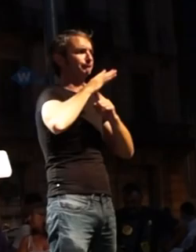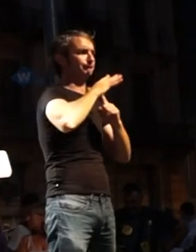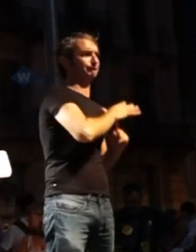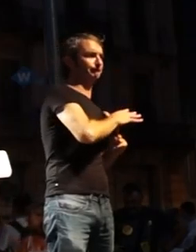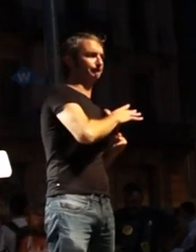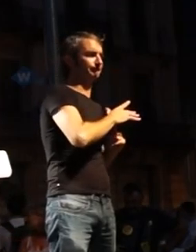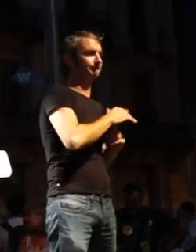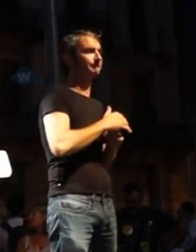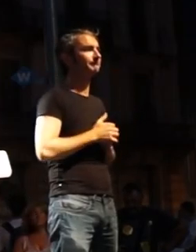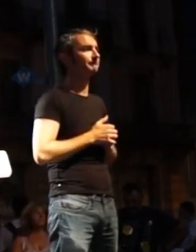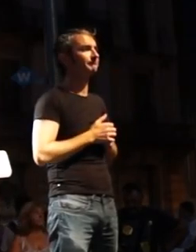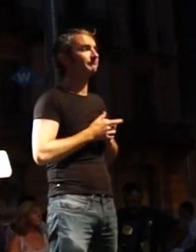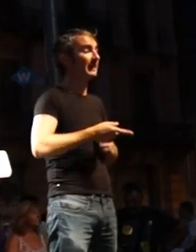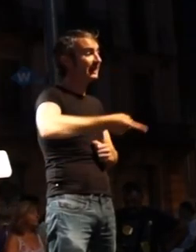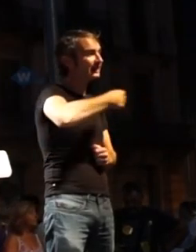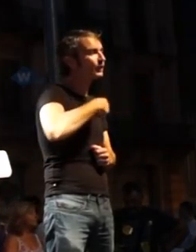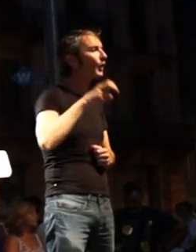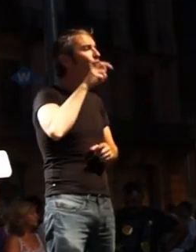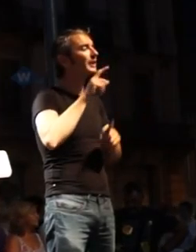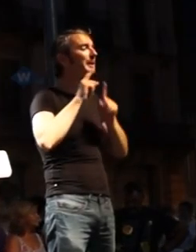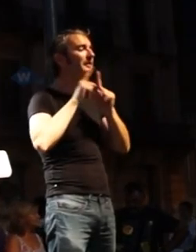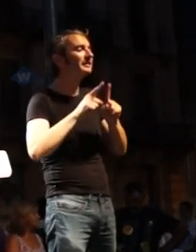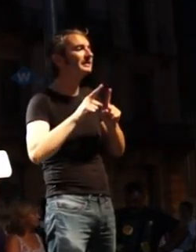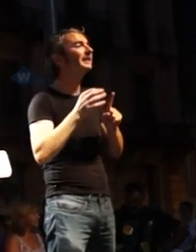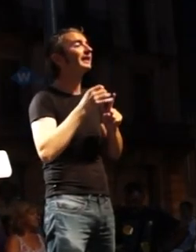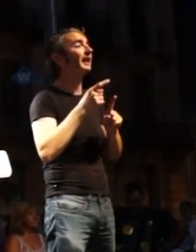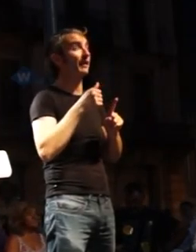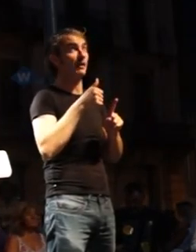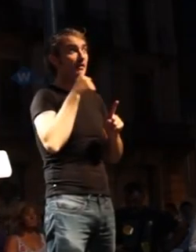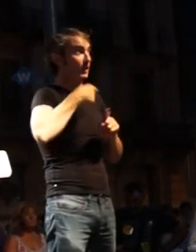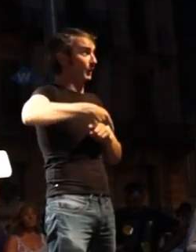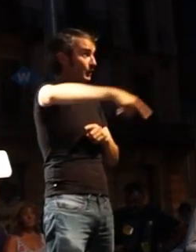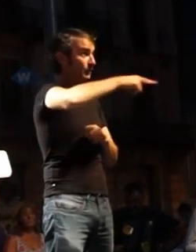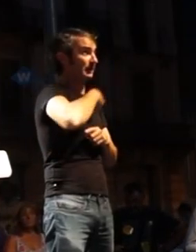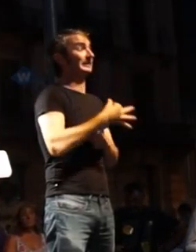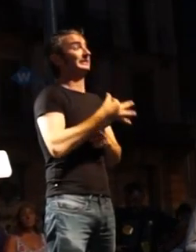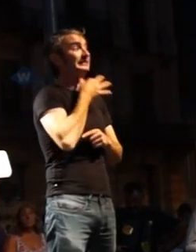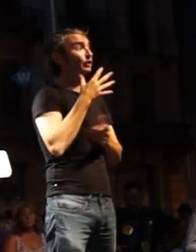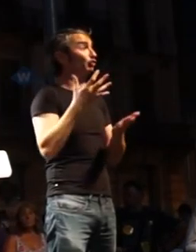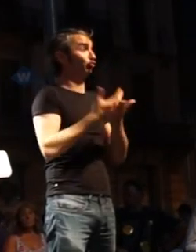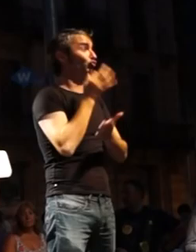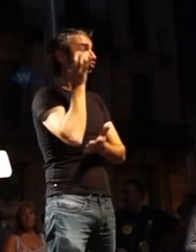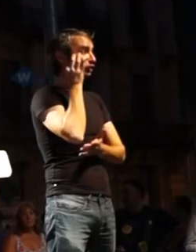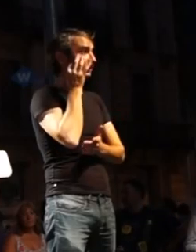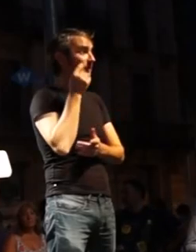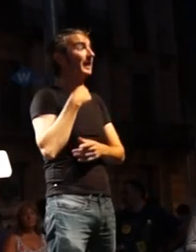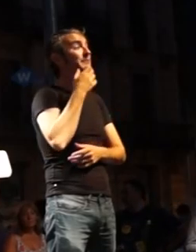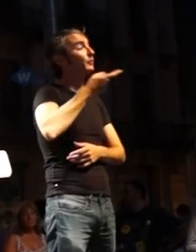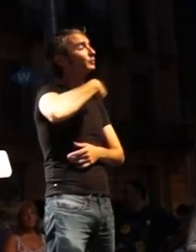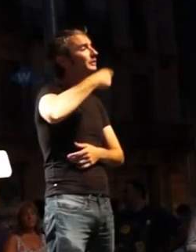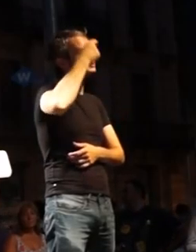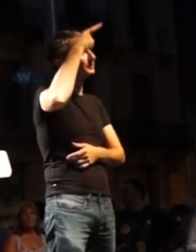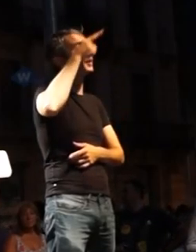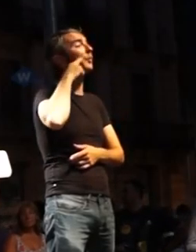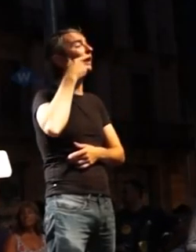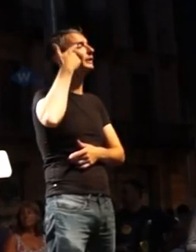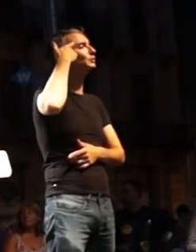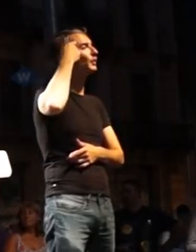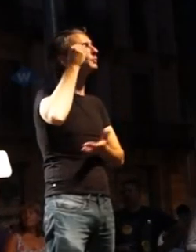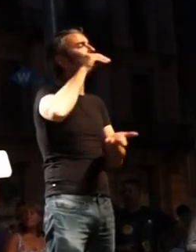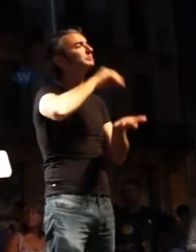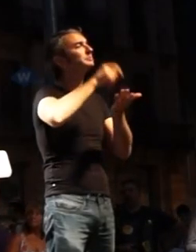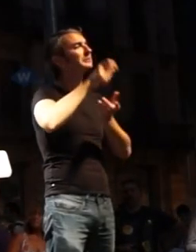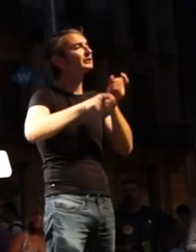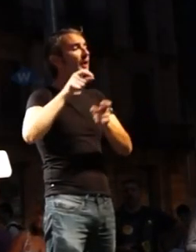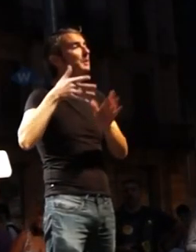I aquesta cerca de benefici sense aturador ja veiem que ens posa en risc, i ens posa en risc a totes. Només cal pensar en els suïcidis de les persones perquè